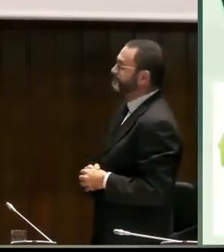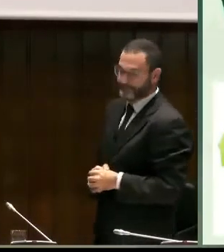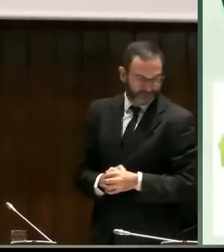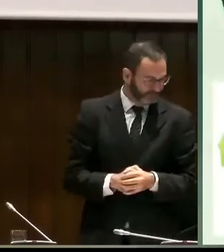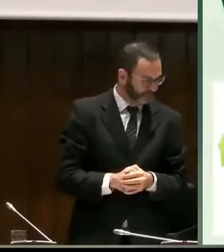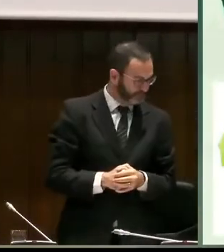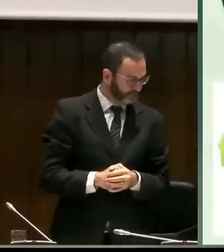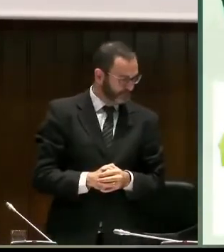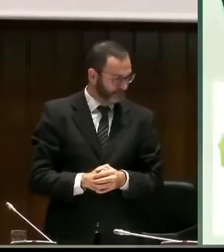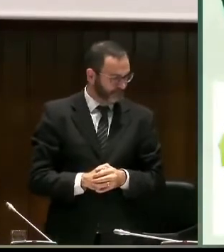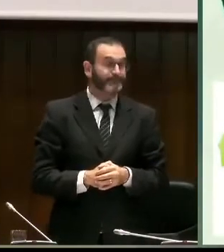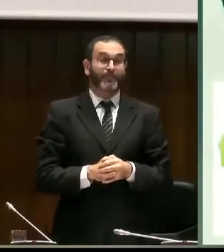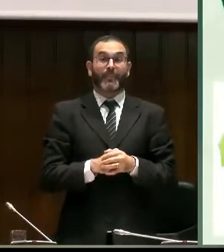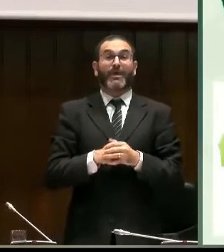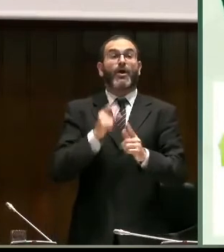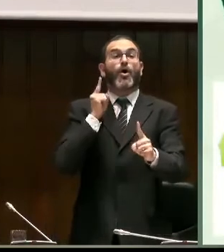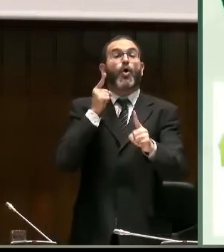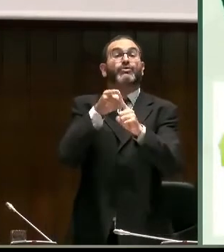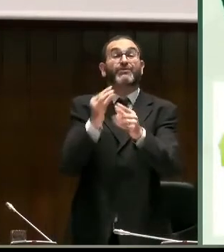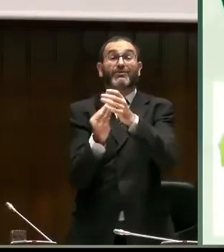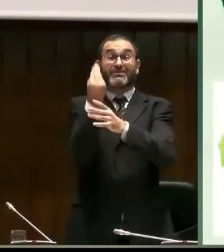accesible a través de códigos QR.